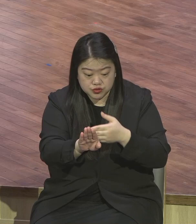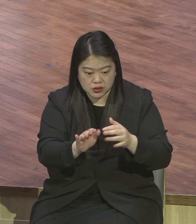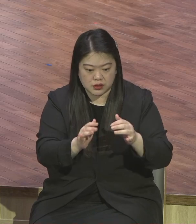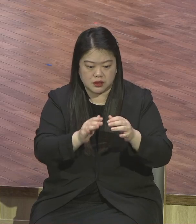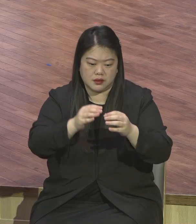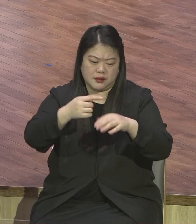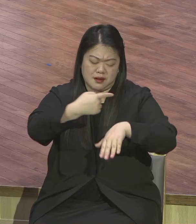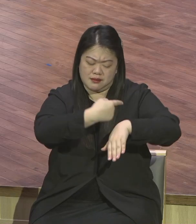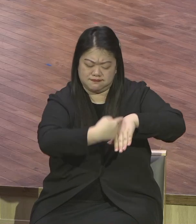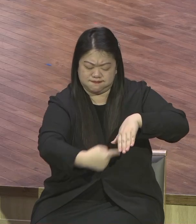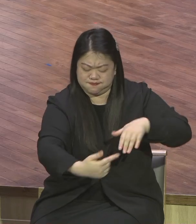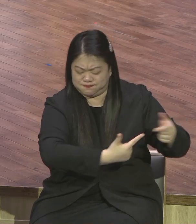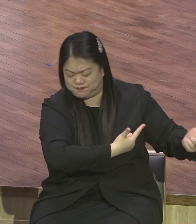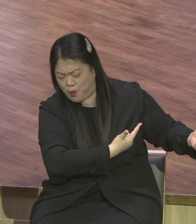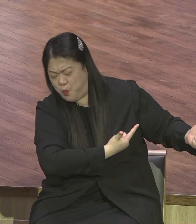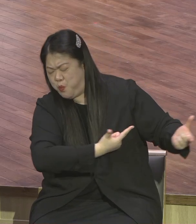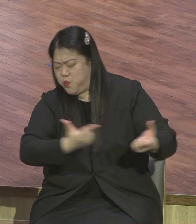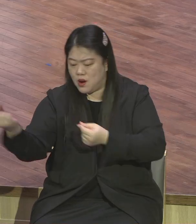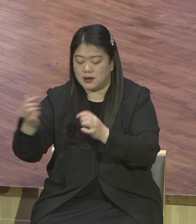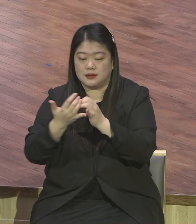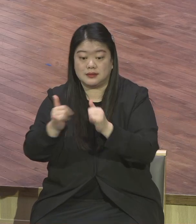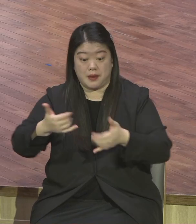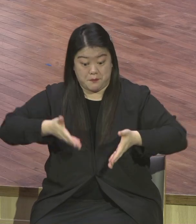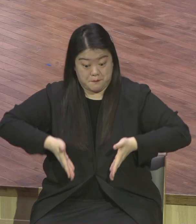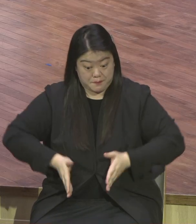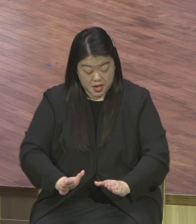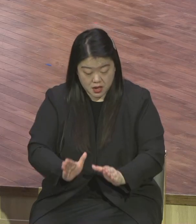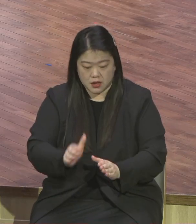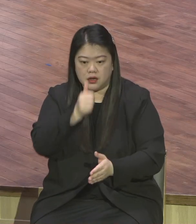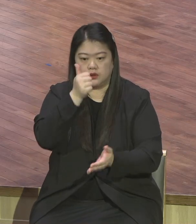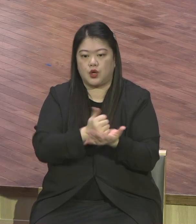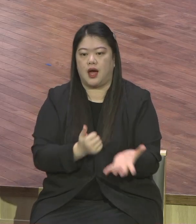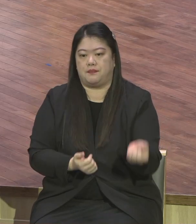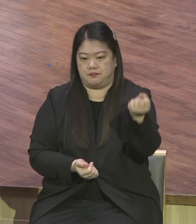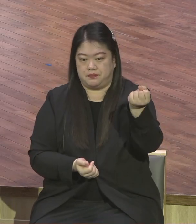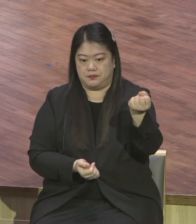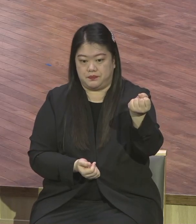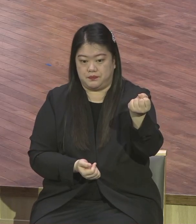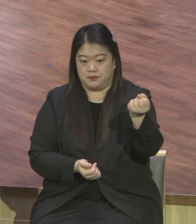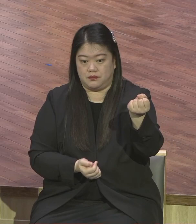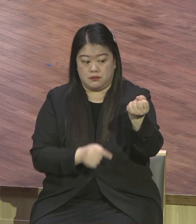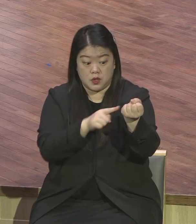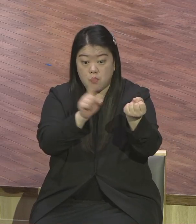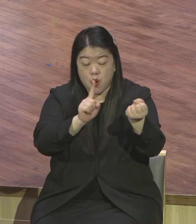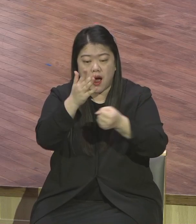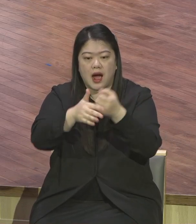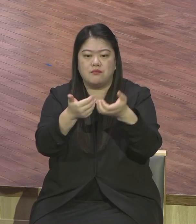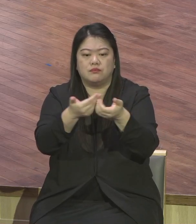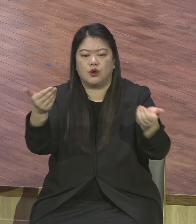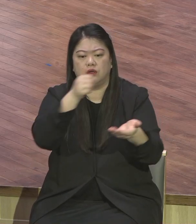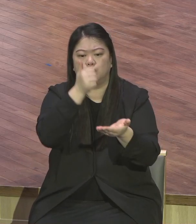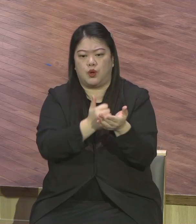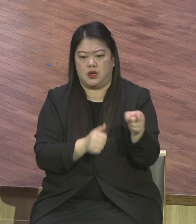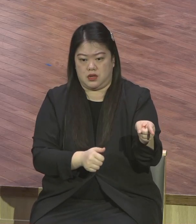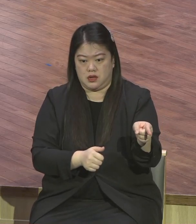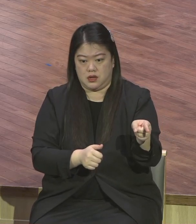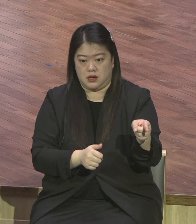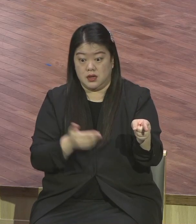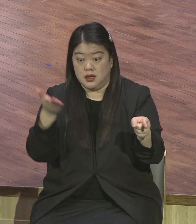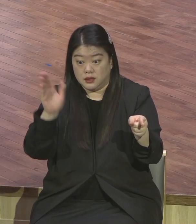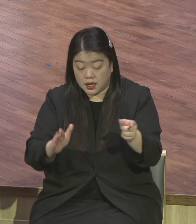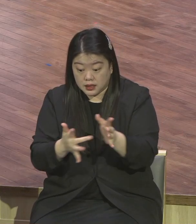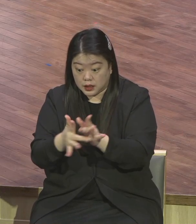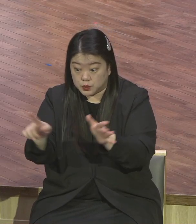말이죠. 죽었단 말이야. 죽었던 우리를 살려냈단 말이야. 영적으로. 그러니까 재창조된 거듭난